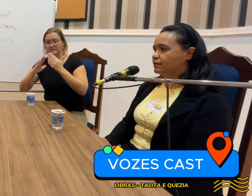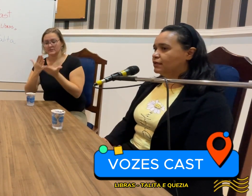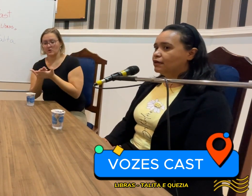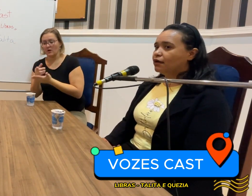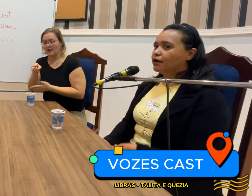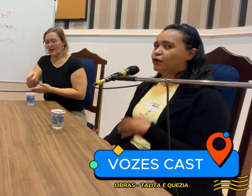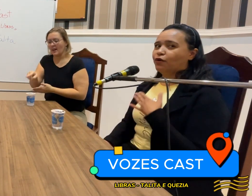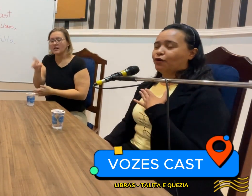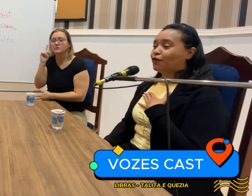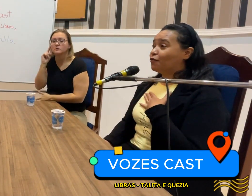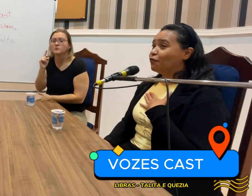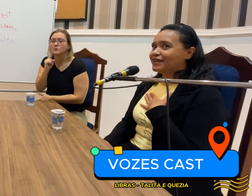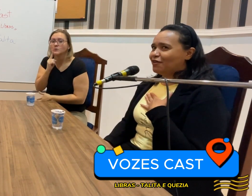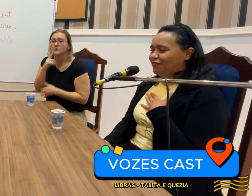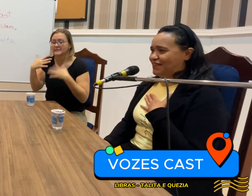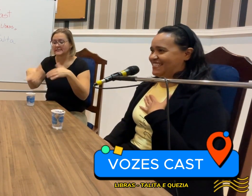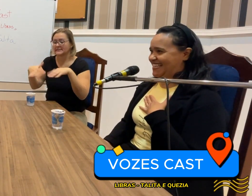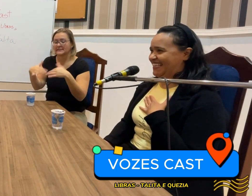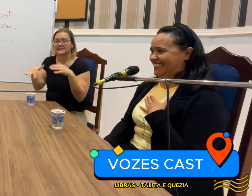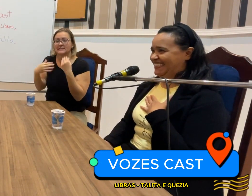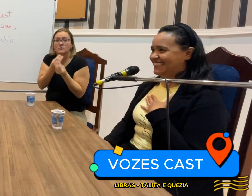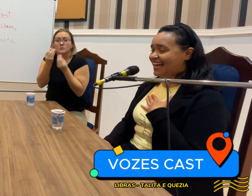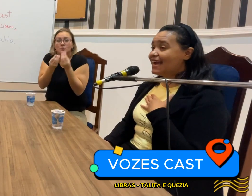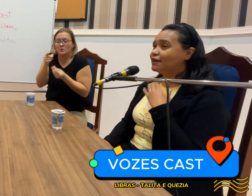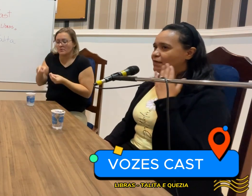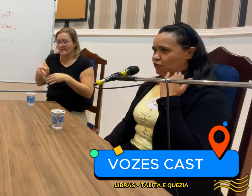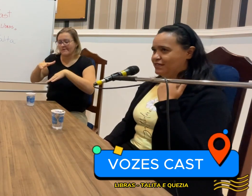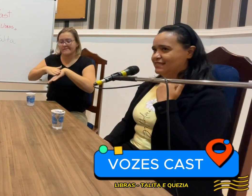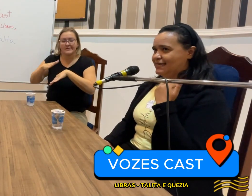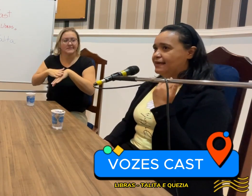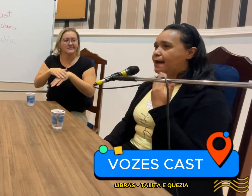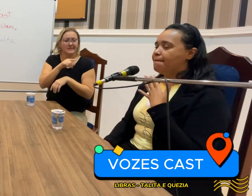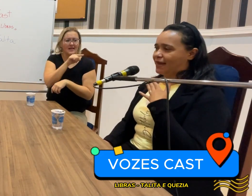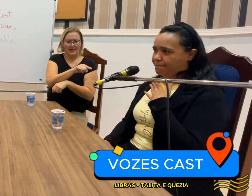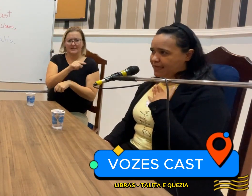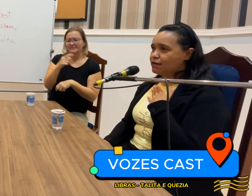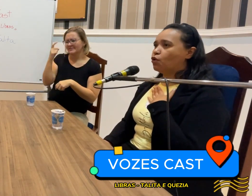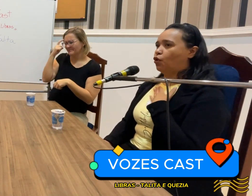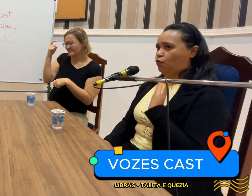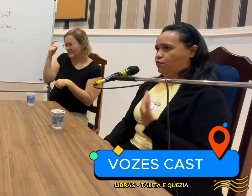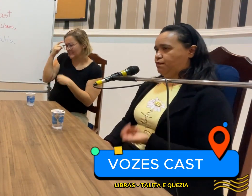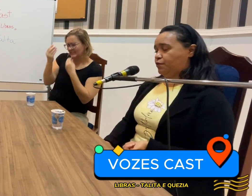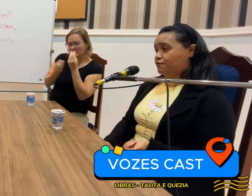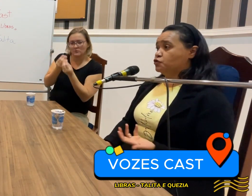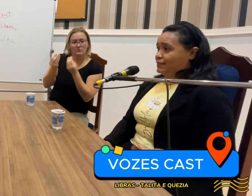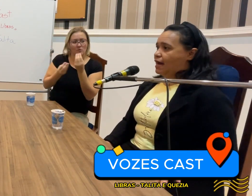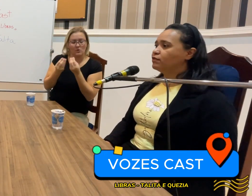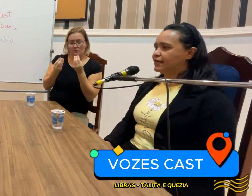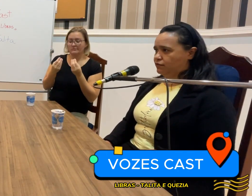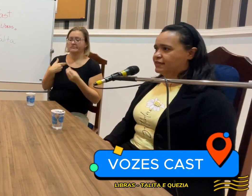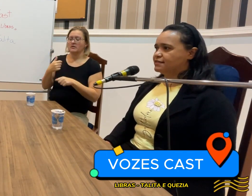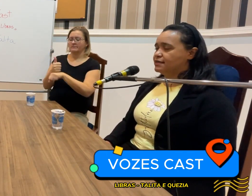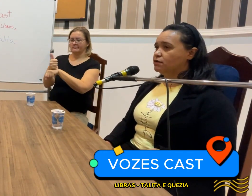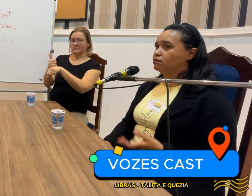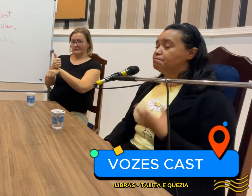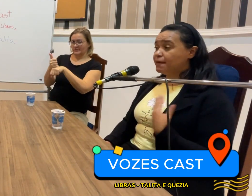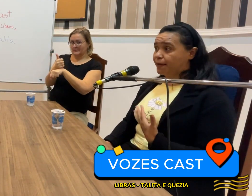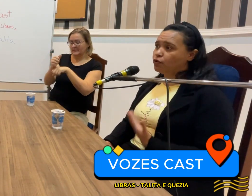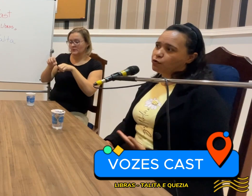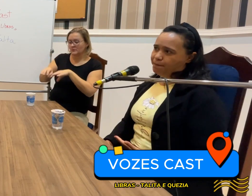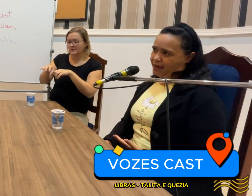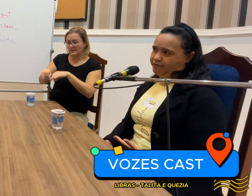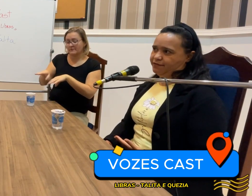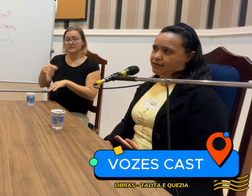surdo, o que eu vou fazer? Né? Era uma coisa que, para mim, como profissional da educação,